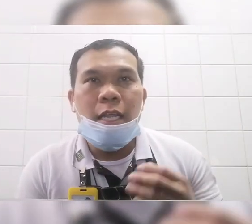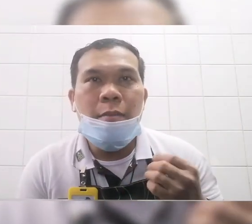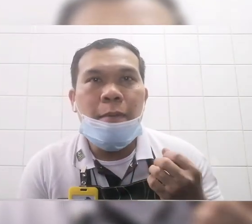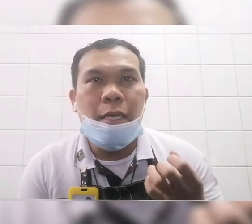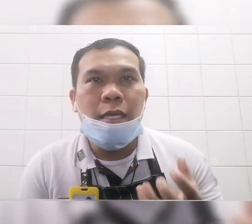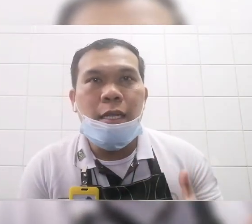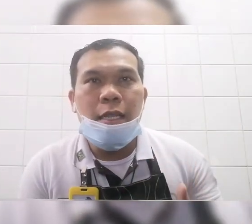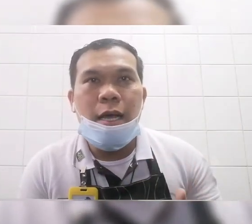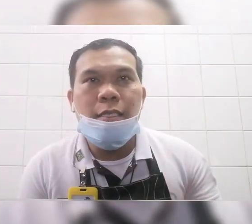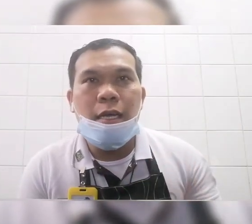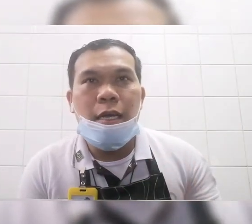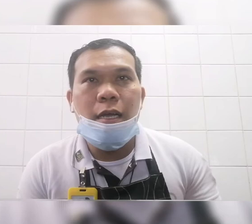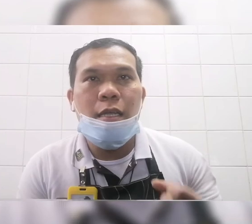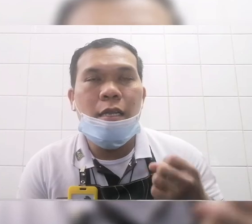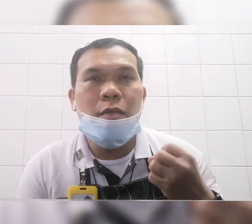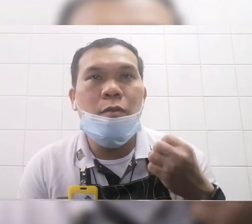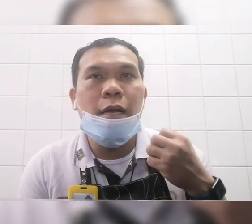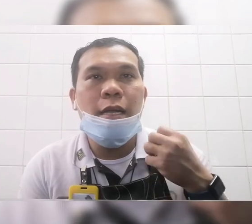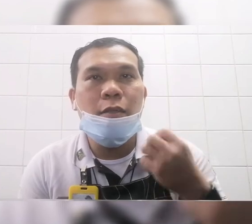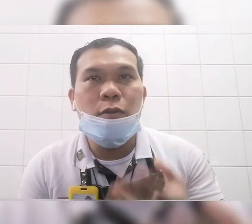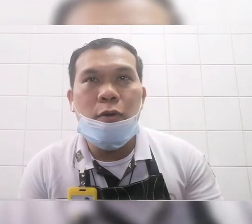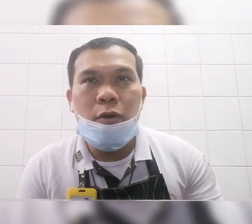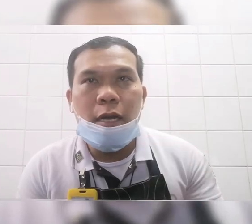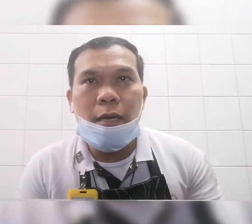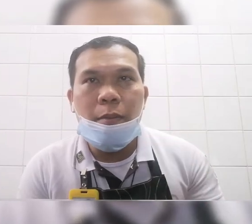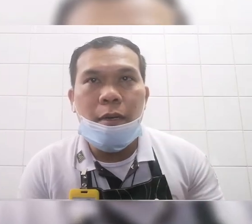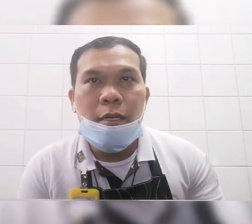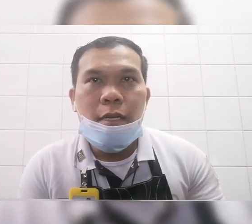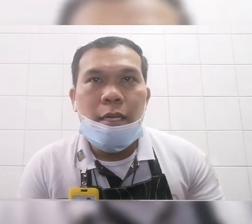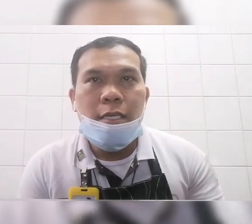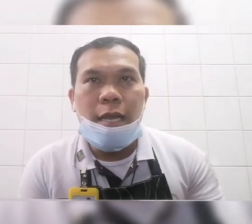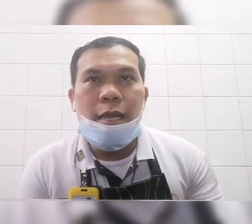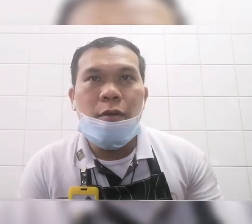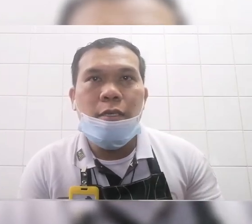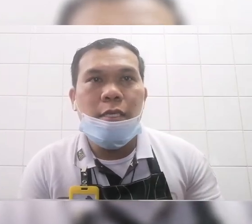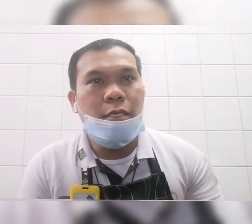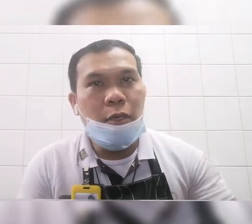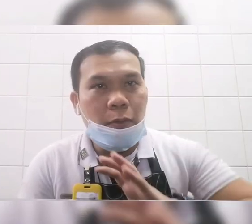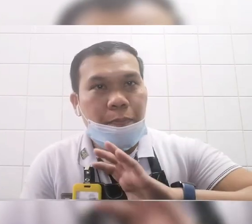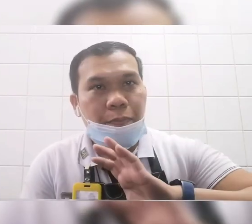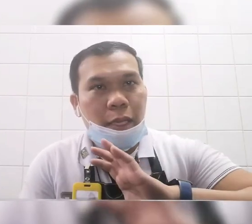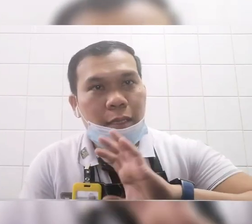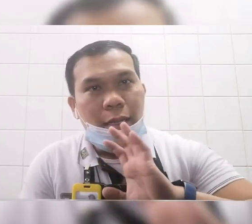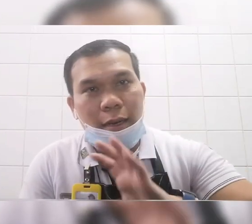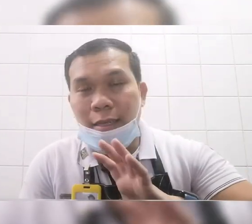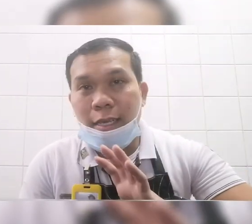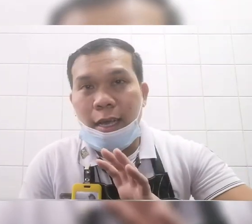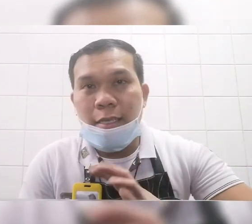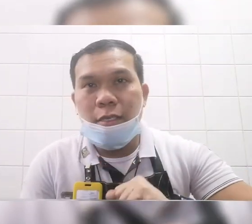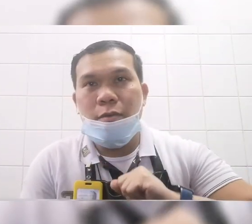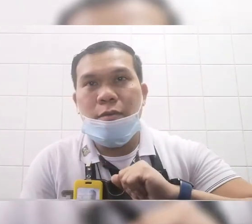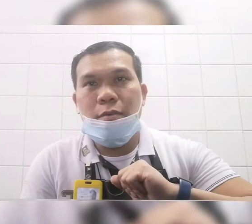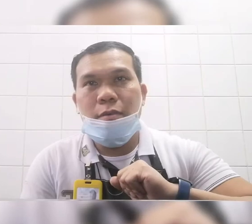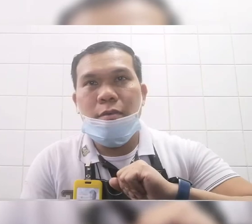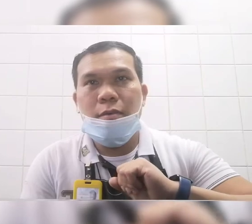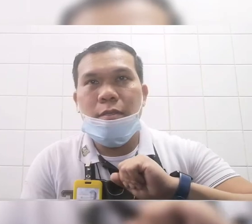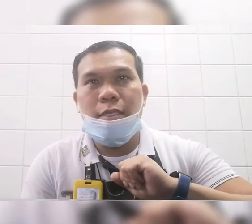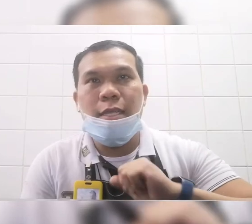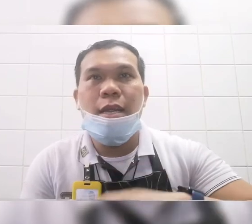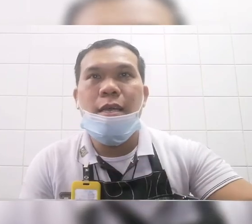na makapagsalita at saka yung mga nagtuturo ng sign languages. So, let's say guys, kung titingnan natin